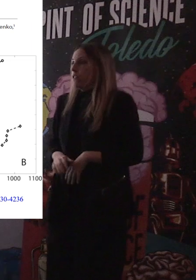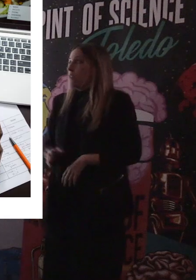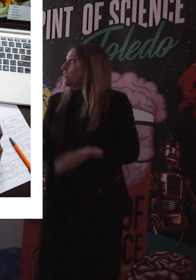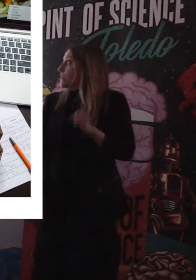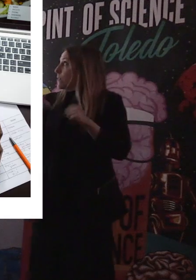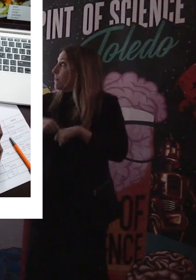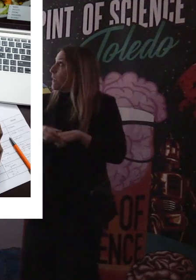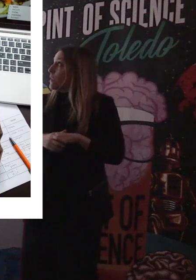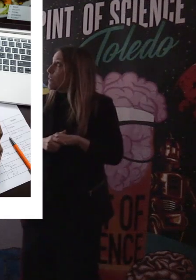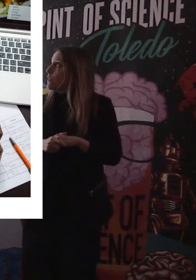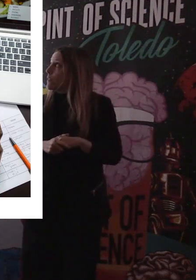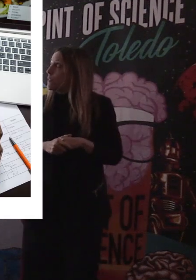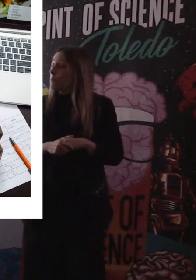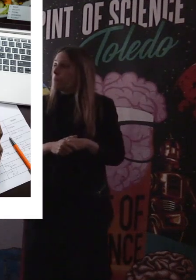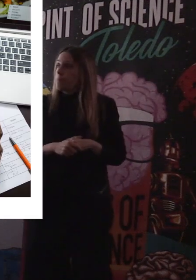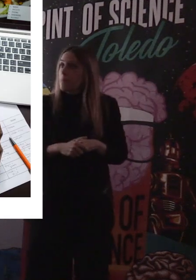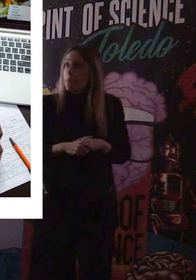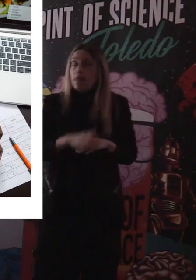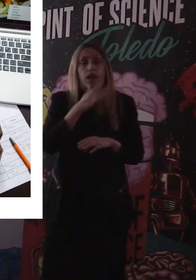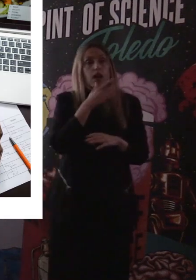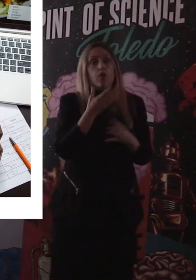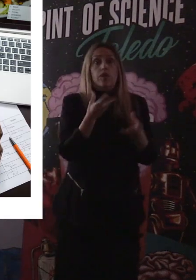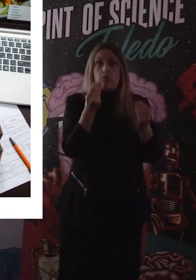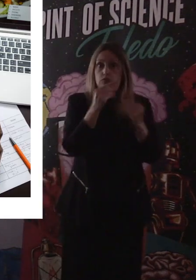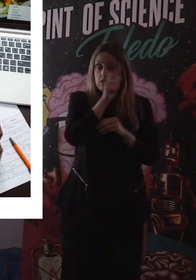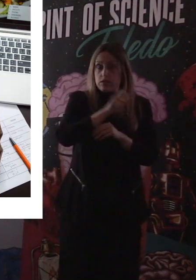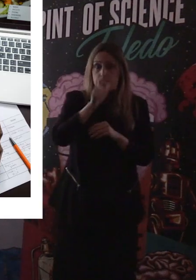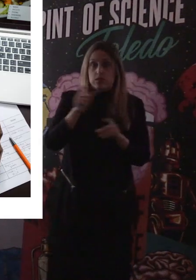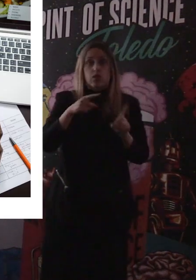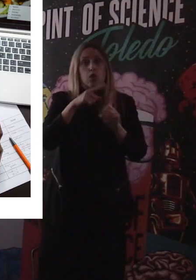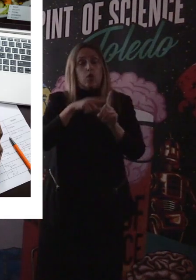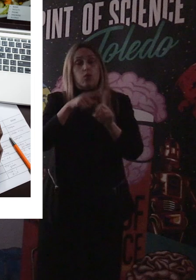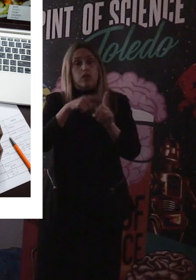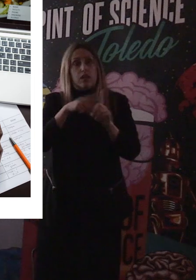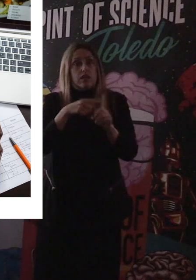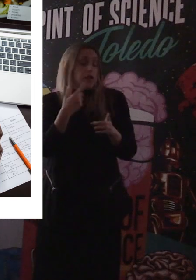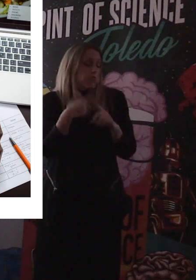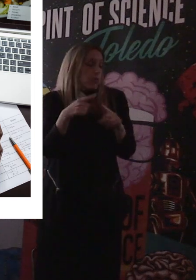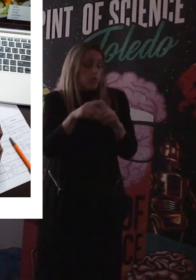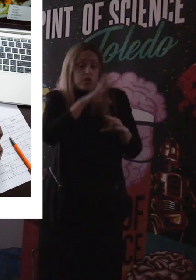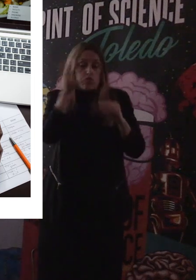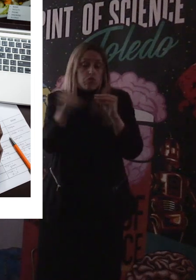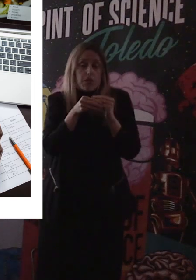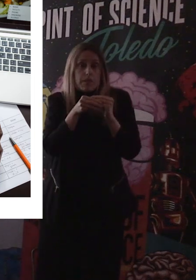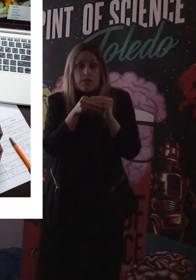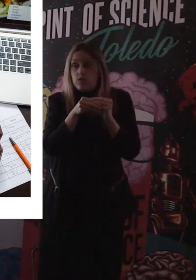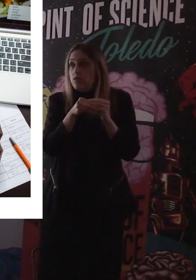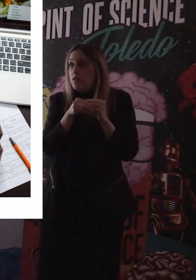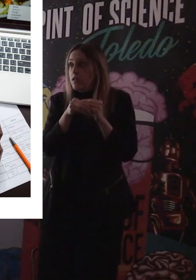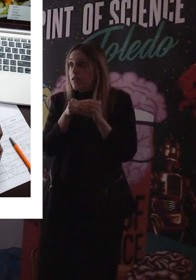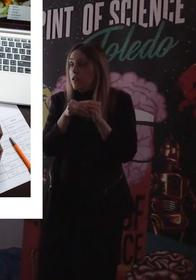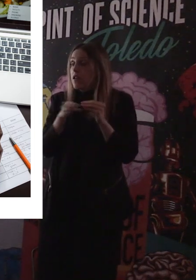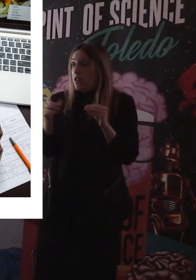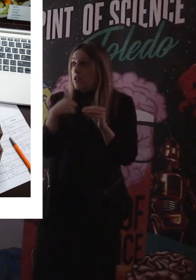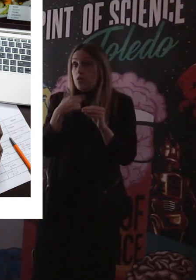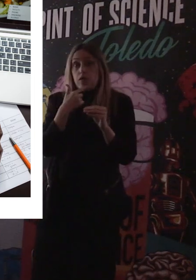Vale, bueno. Ahora mucha gente usa cosas, suplementos, que ya dije que